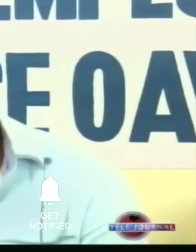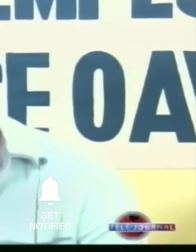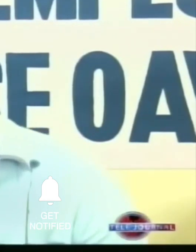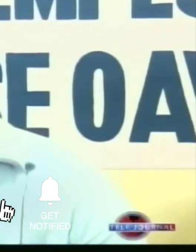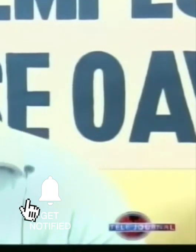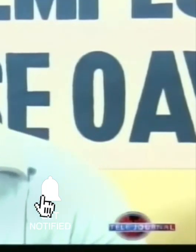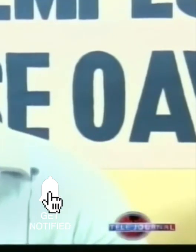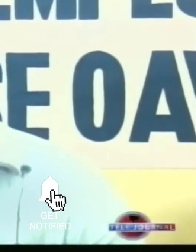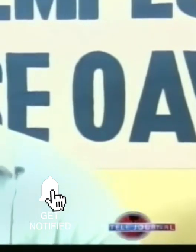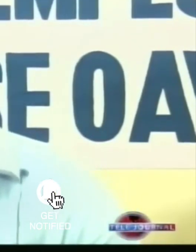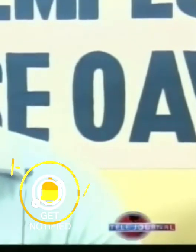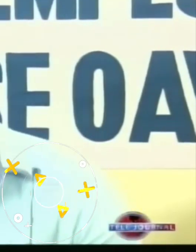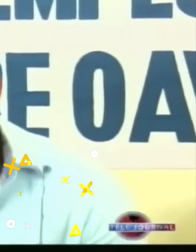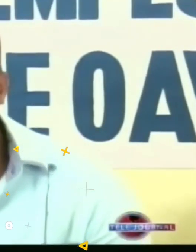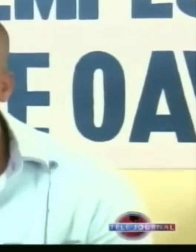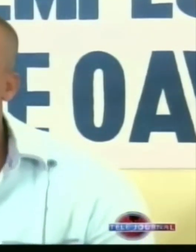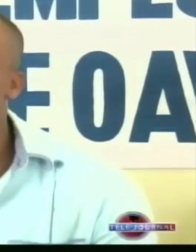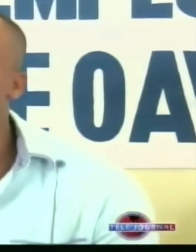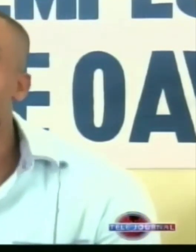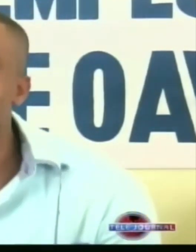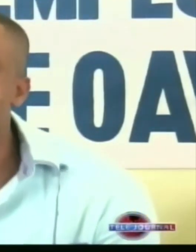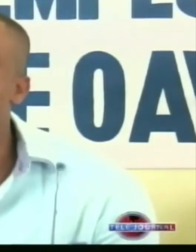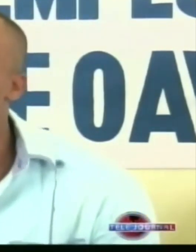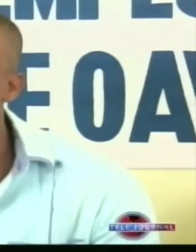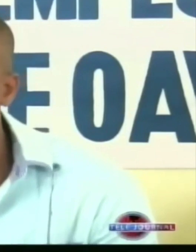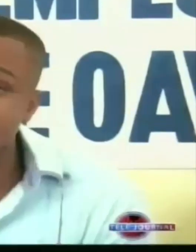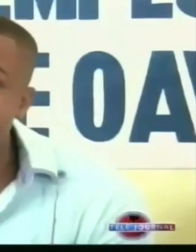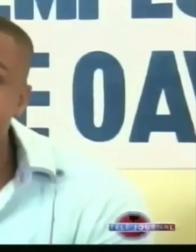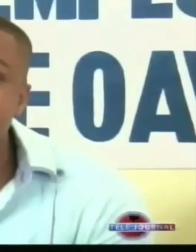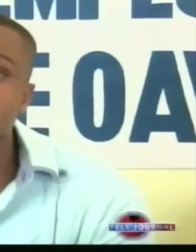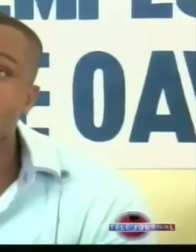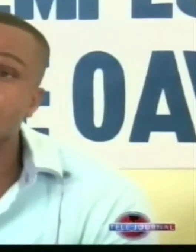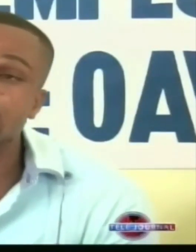institution ça. C'est information ça nous porter pour nous pas perdre temps, n'a commencé courrier.